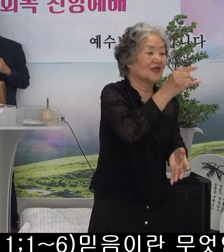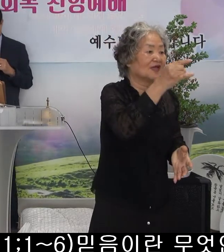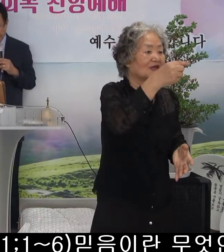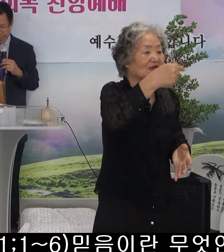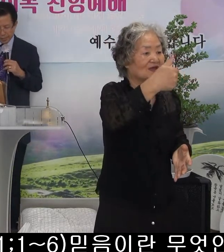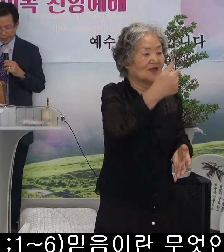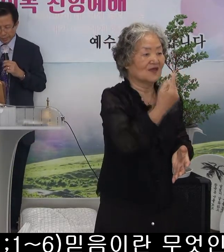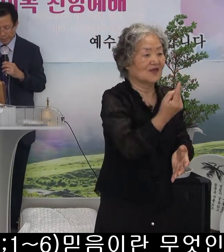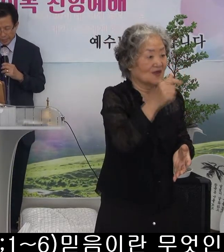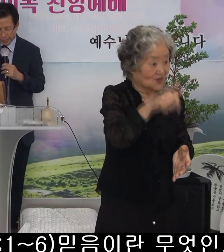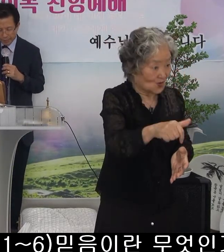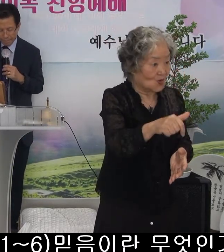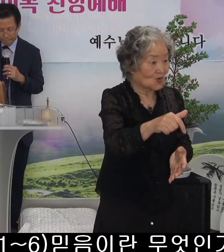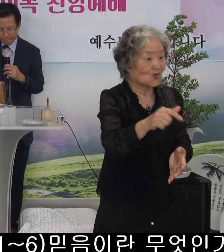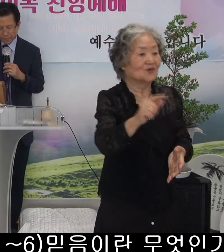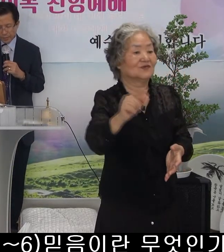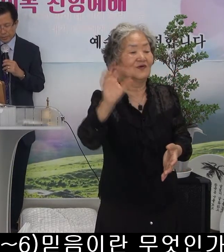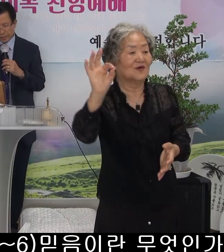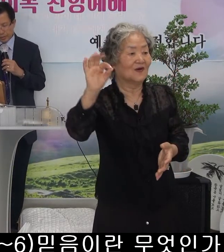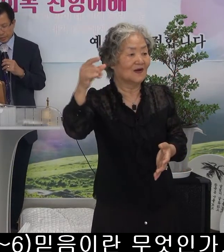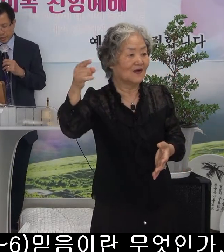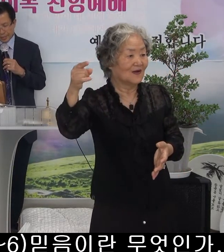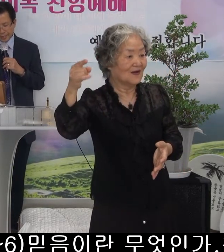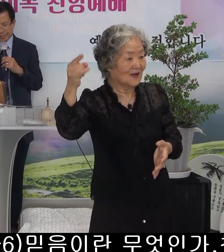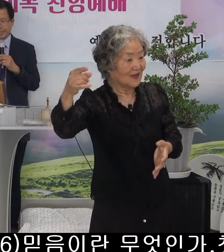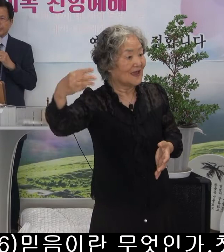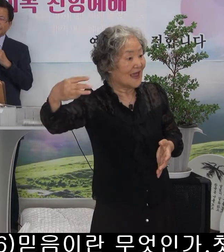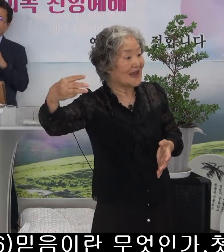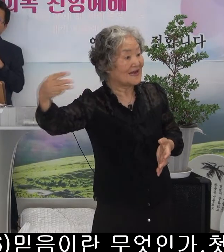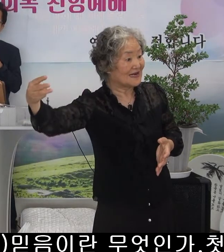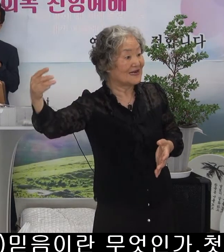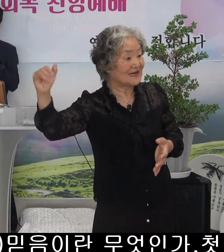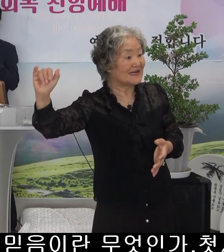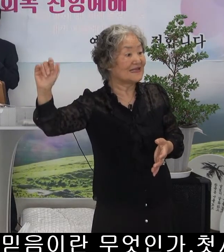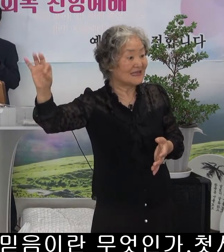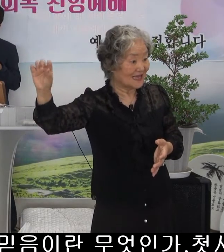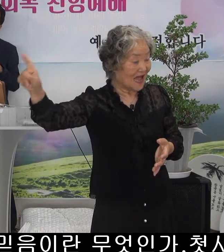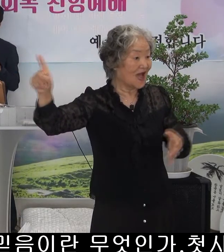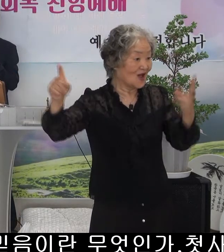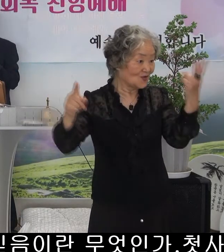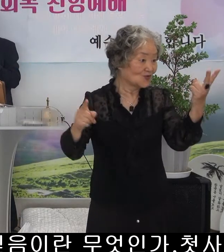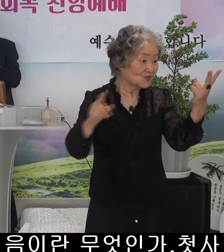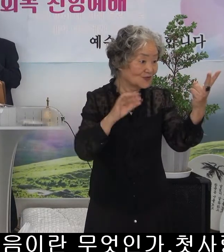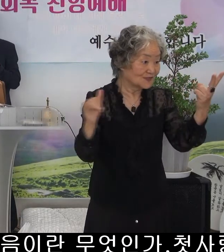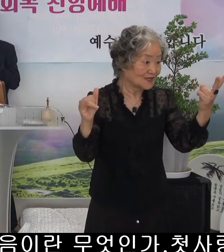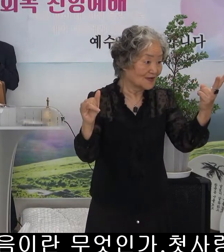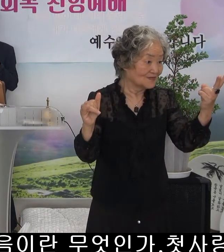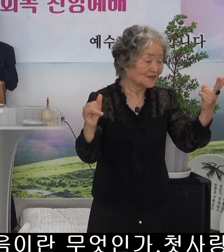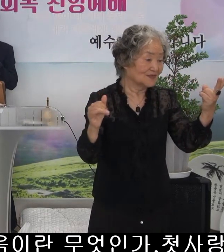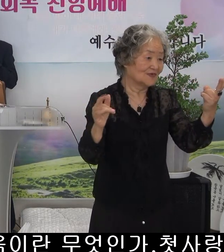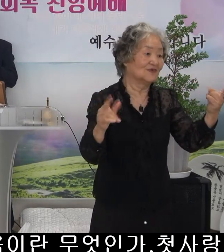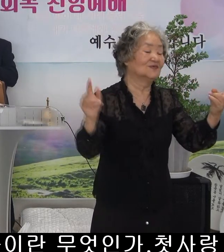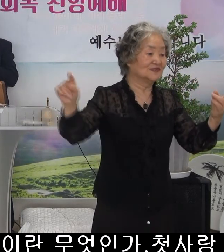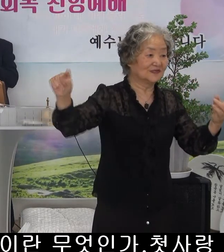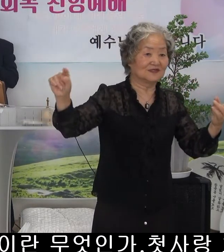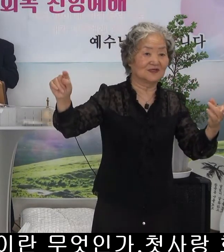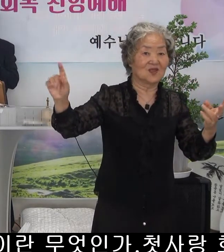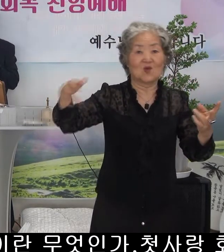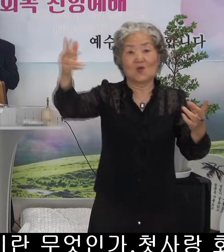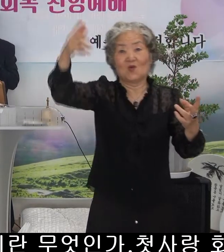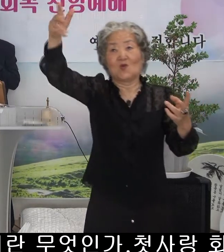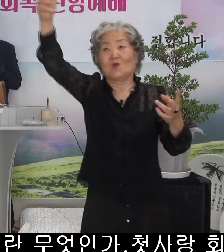엘리야는 열왕기하 11장 2장 11절에서 효리 바람을 타고 승천했다라고